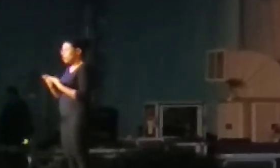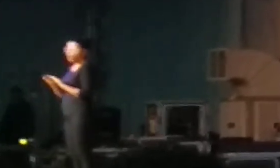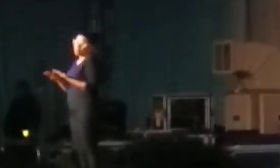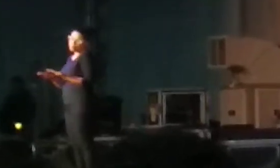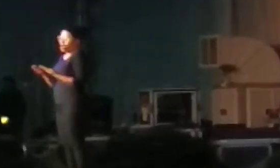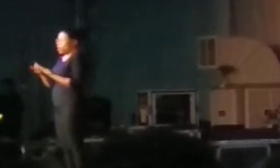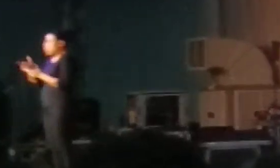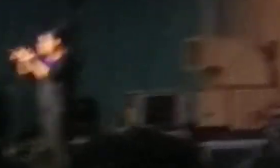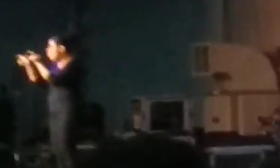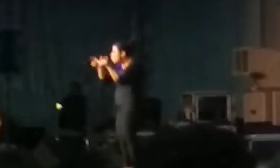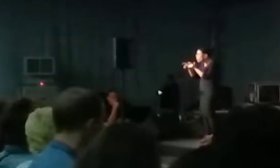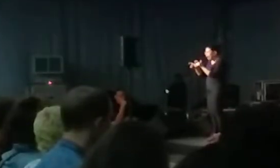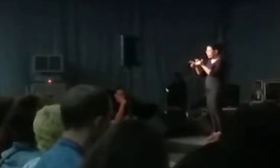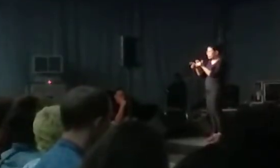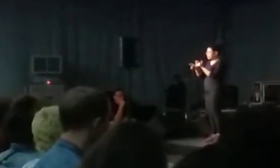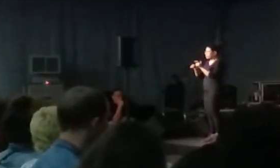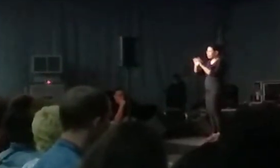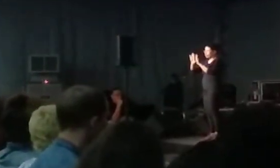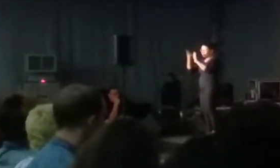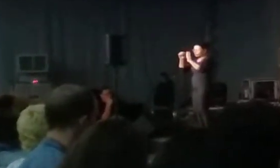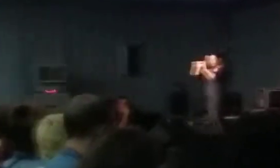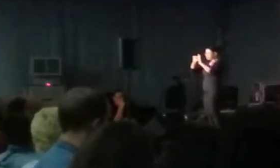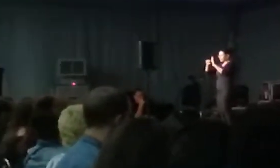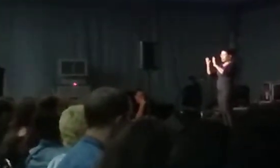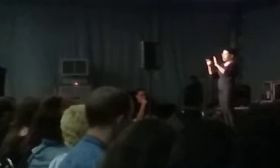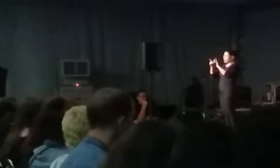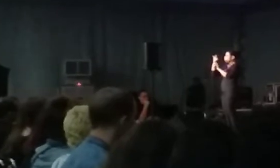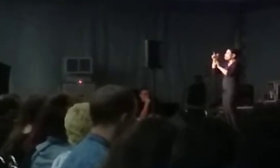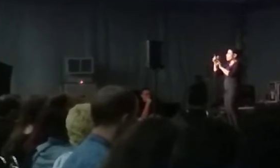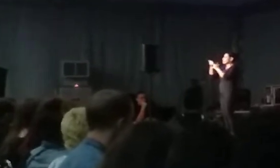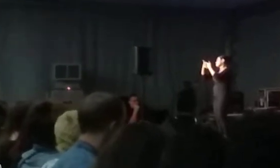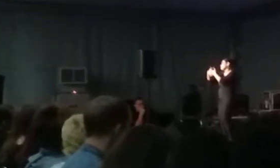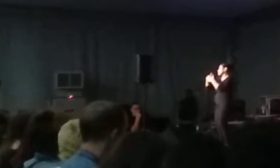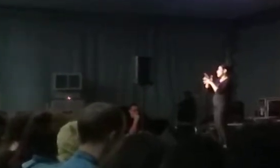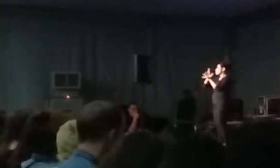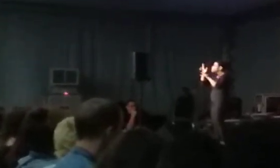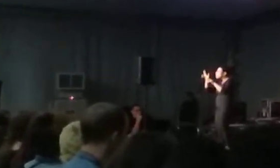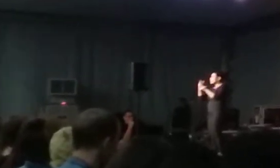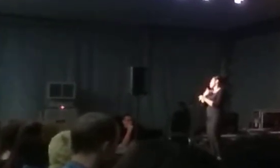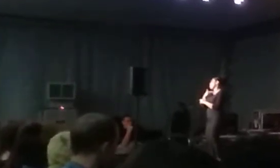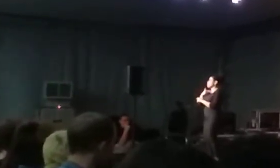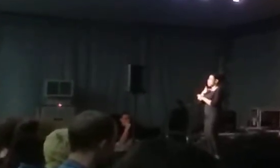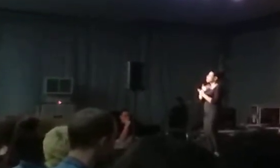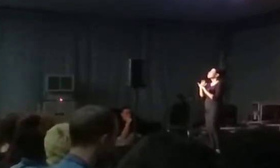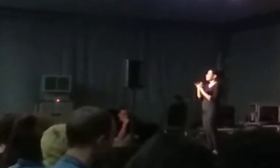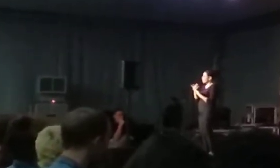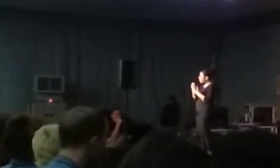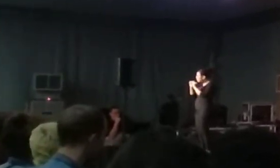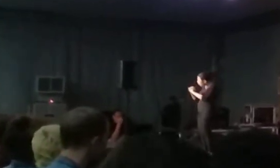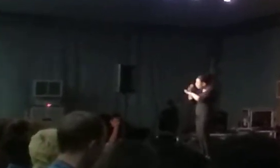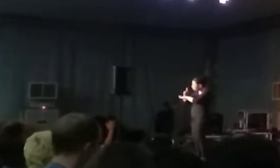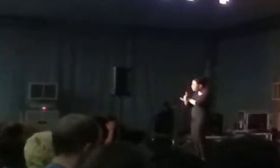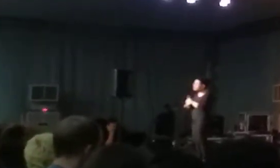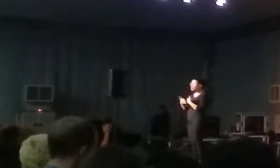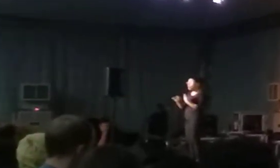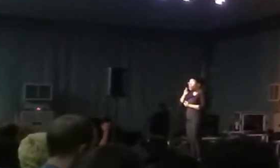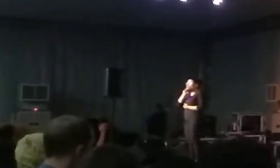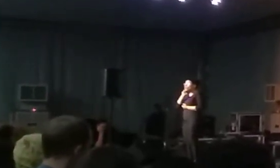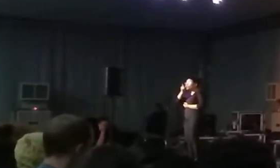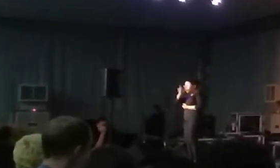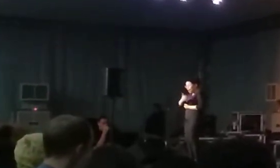pode. Meu amigo Eduardo Doria, que foi chefe da Polícia Científica da Bahia, ele ria comigo depois, quando eu conheci ele, ele falou, não